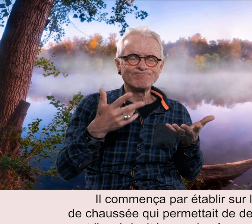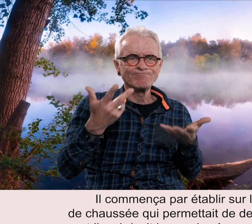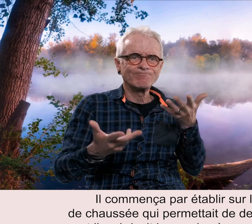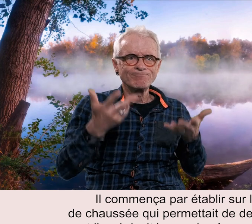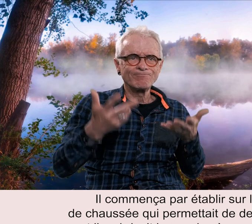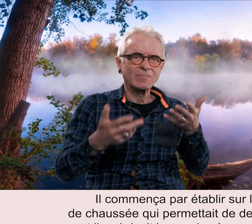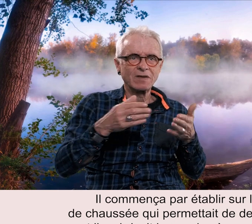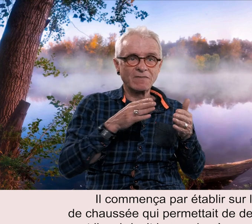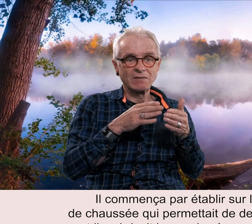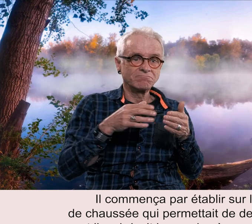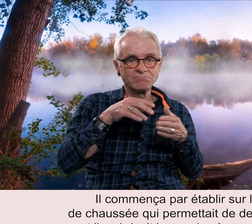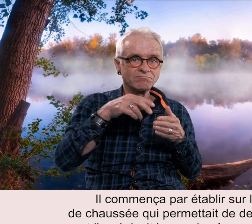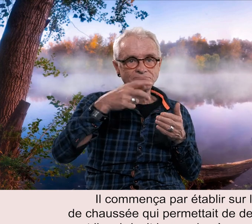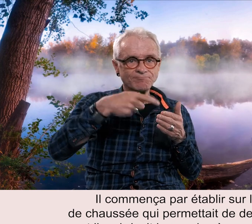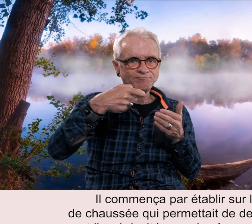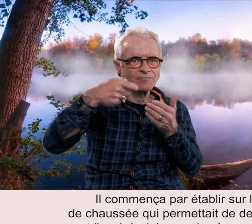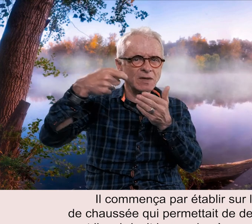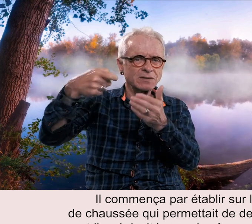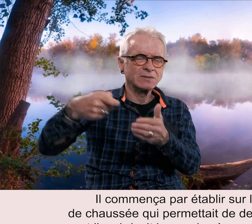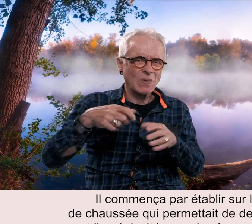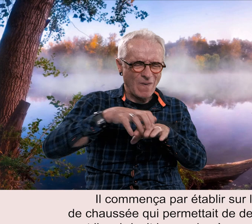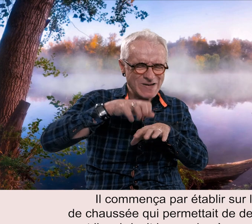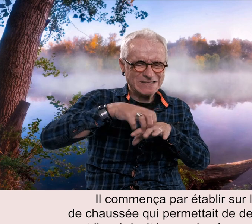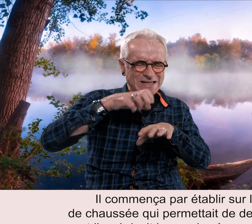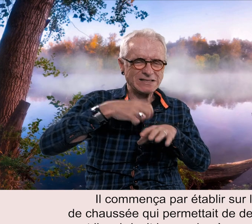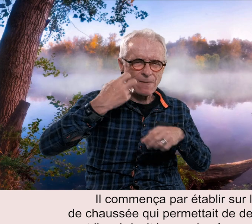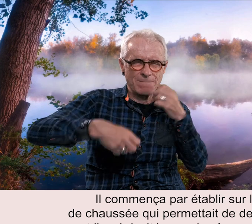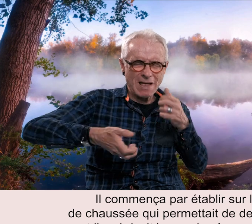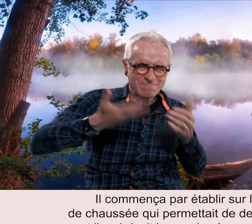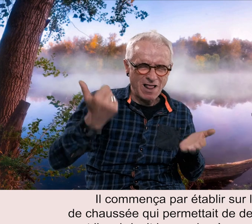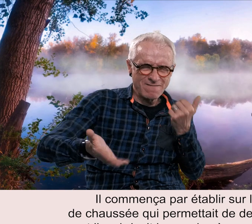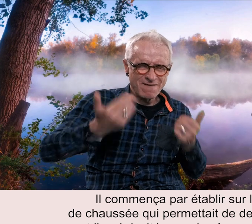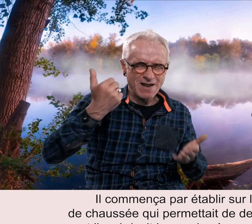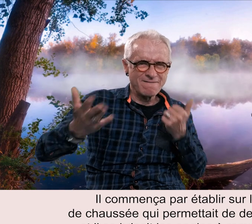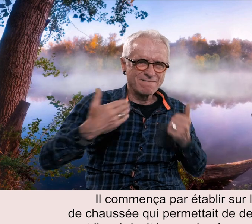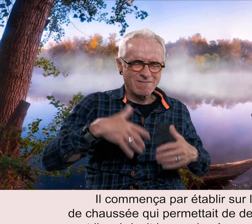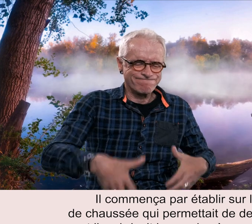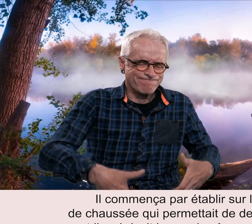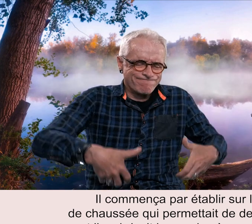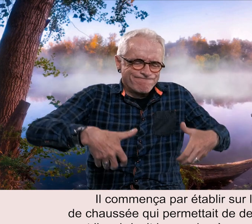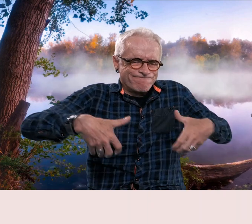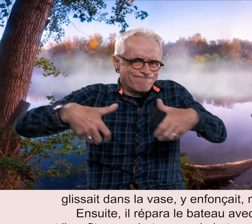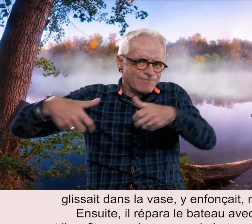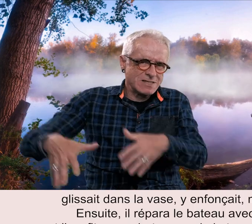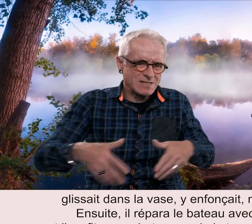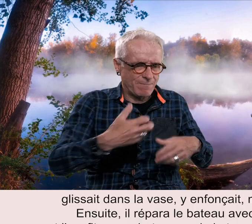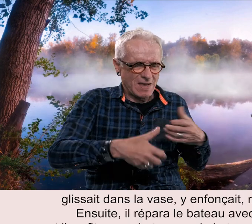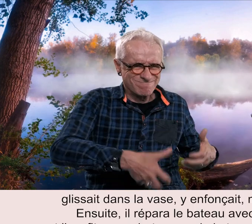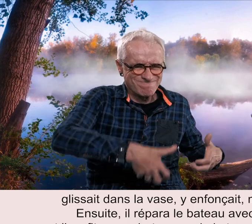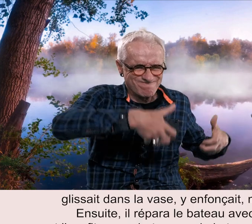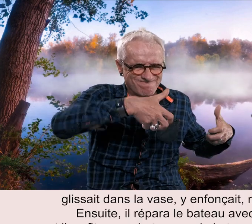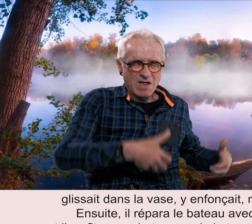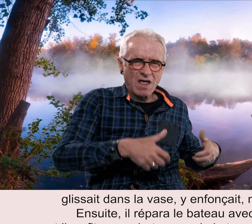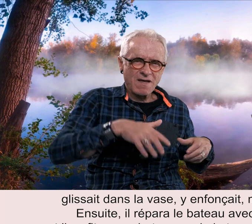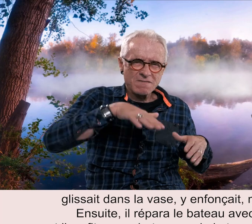de descendre jusqu'au chenal et il se brisait les ongles à remuer les pierres énormes, les appuyait contre son ventre pour les transporter, glissait dans la